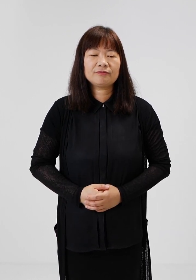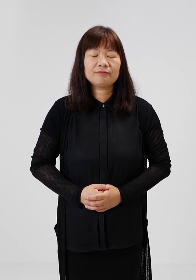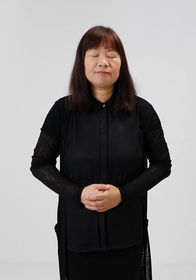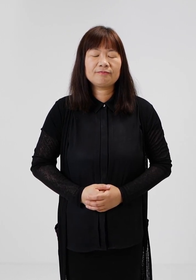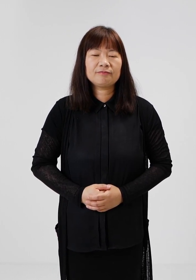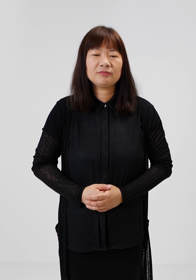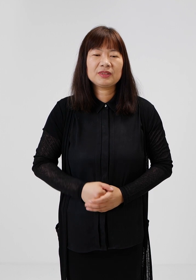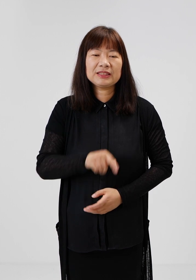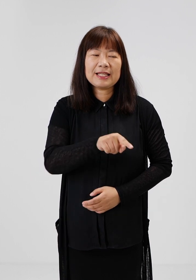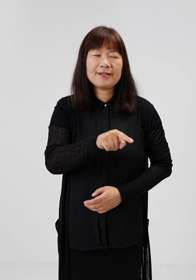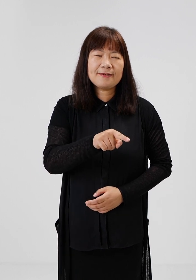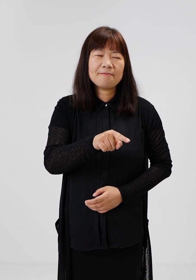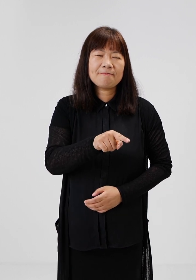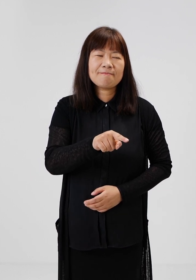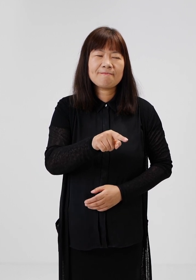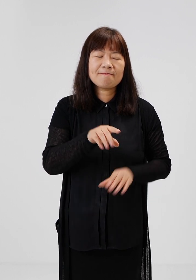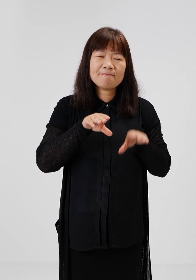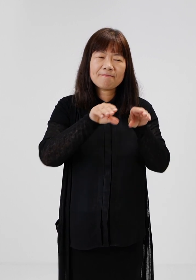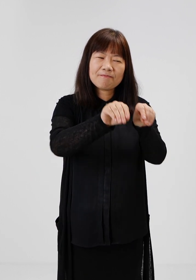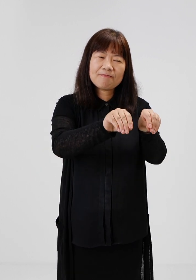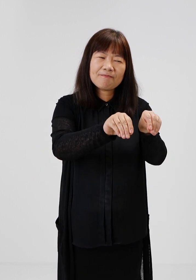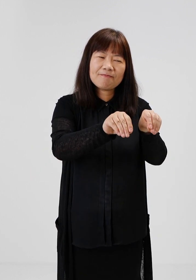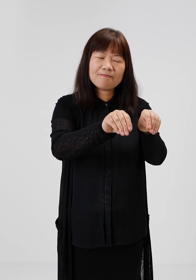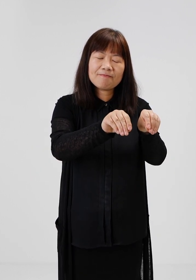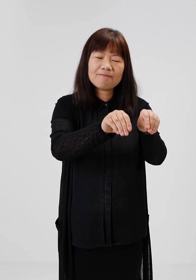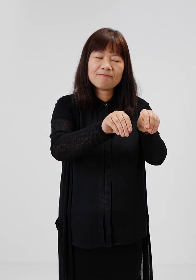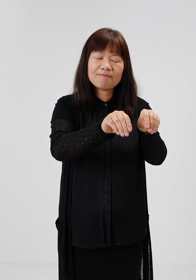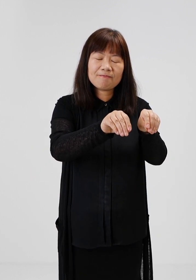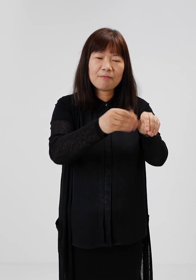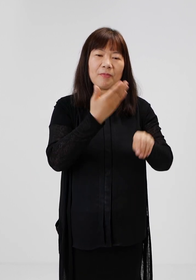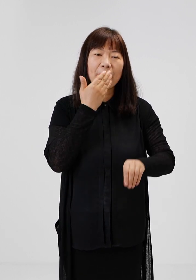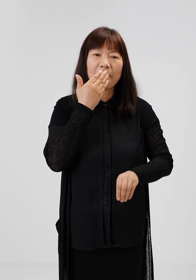태클이 걸려야 이게 좋은 공동체인데,